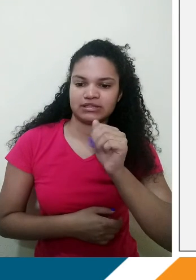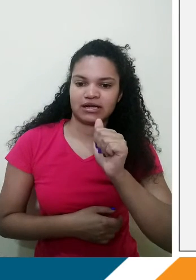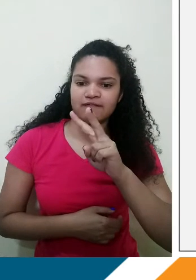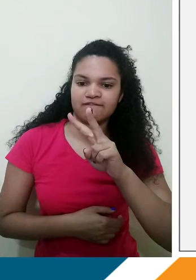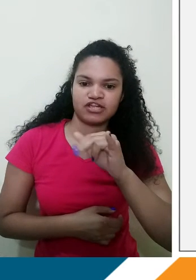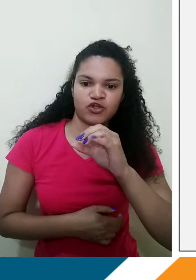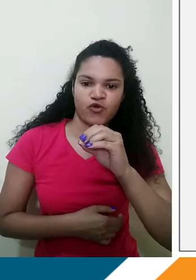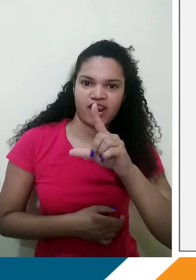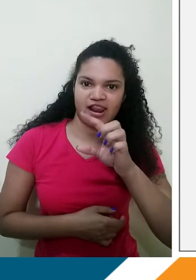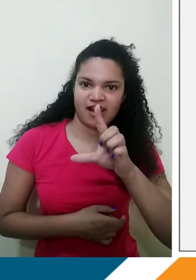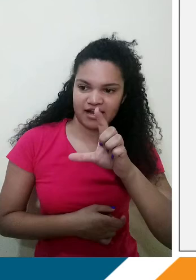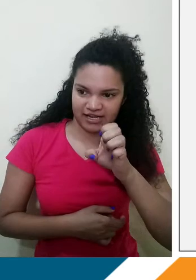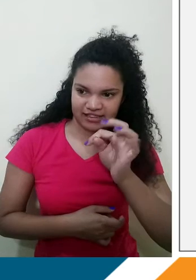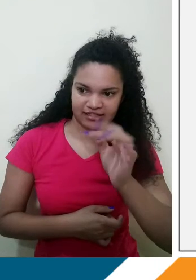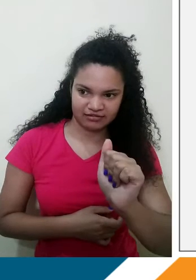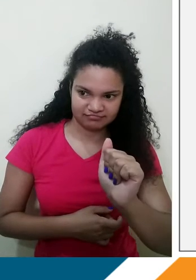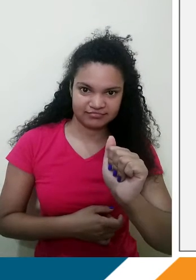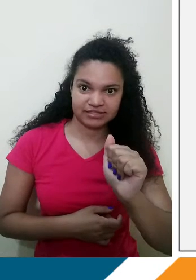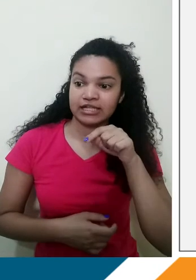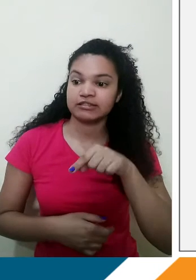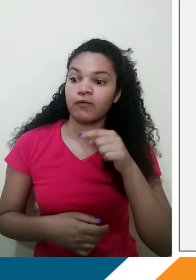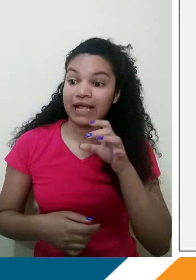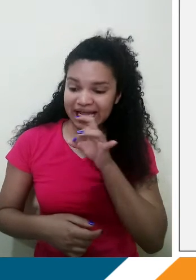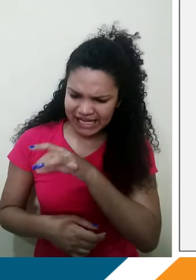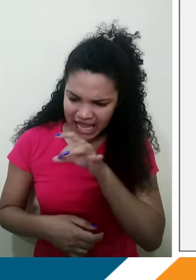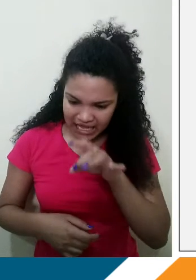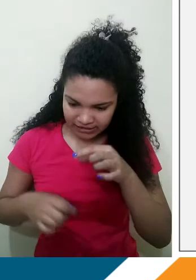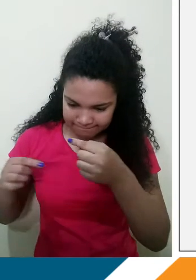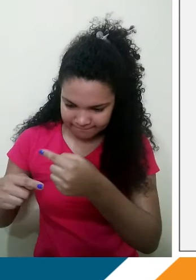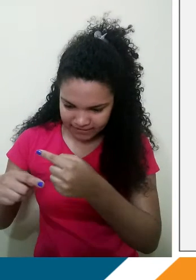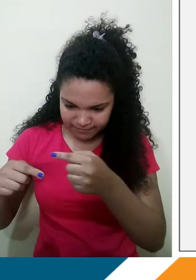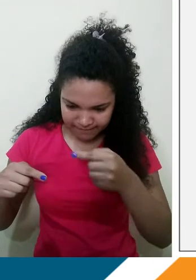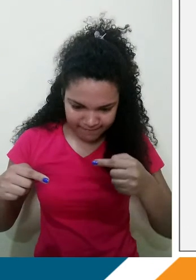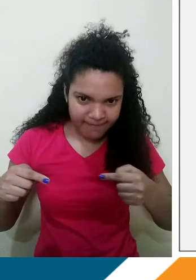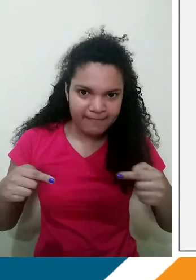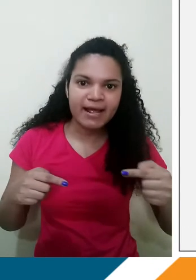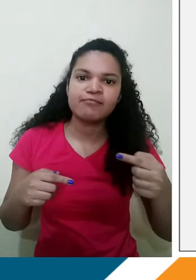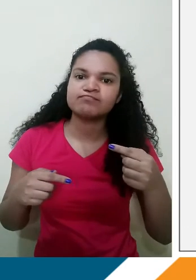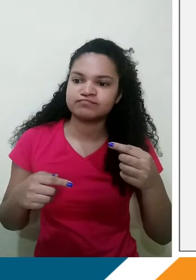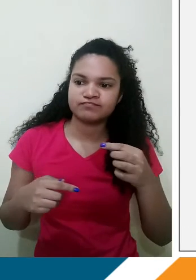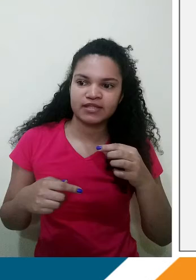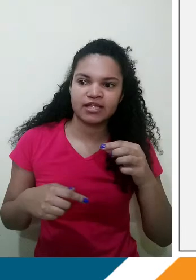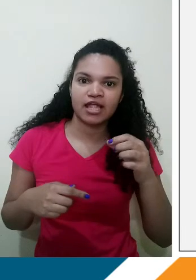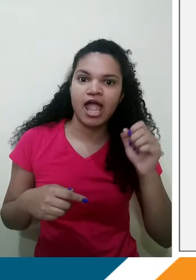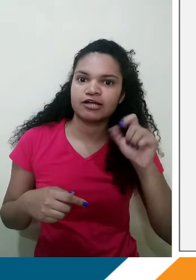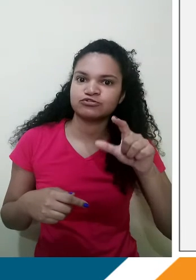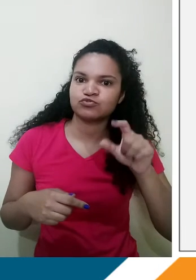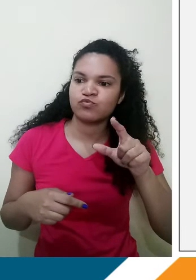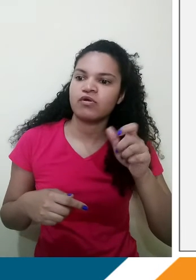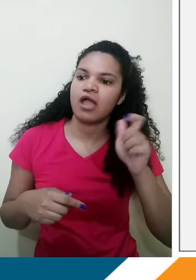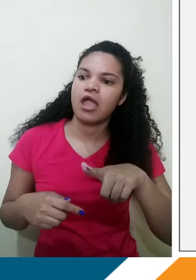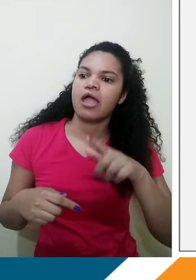dessa observada, significa grupos de moléculas que têm o mesmo tamanho. Nós assumimos então